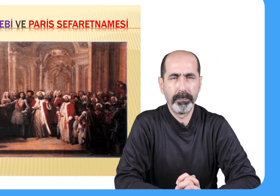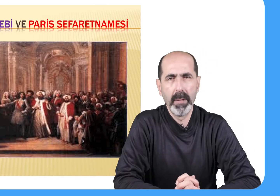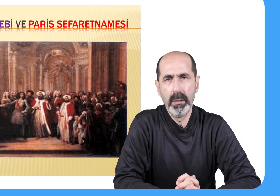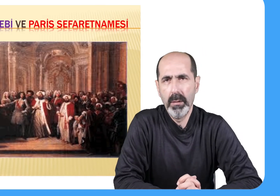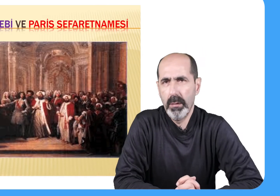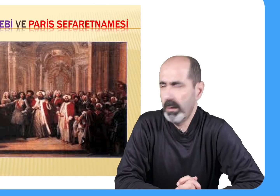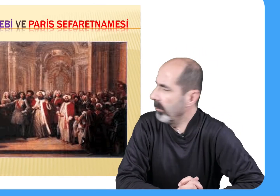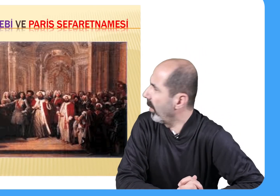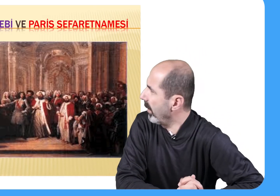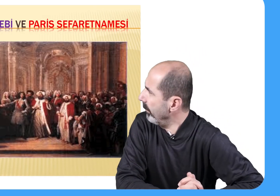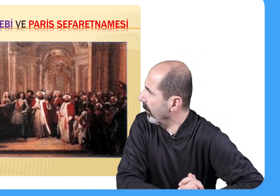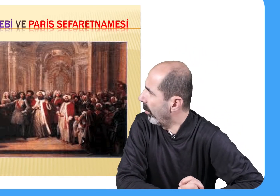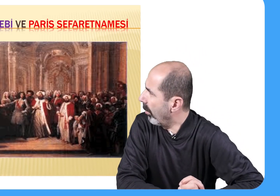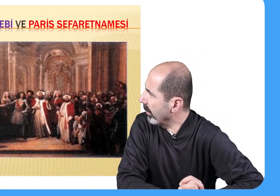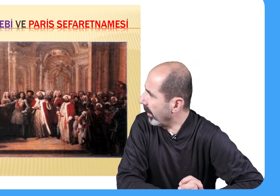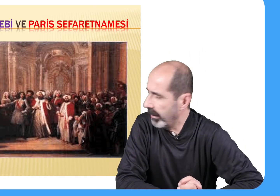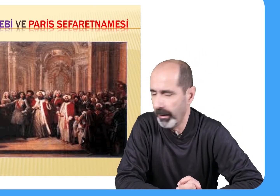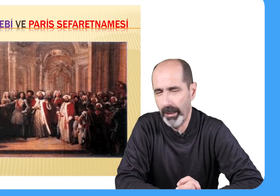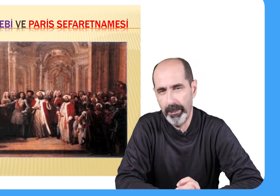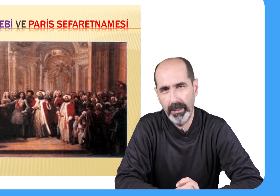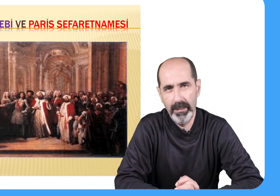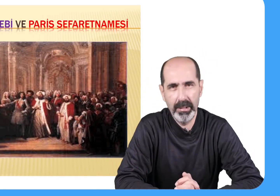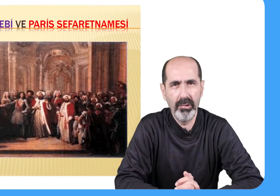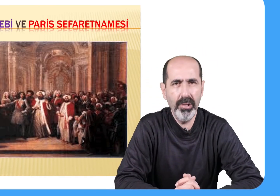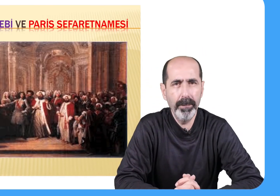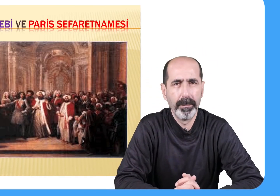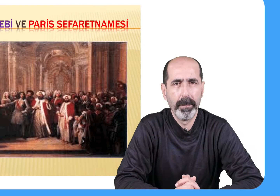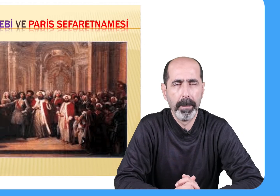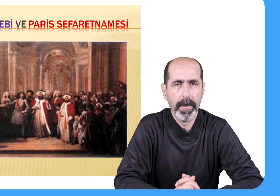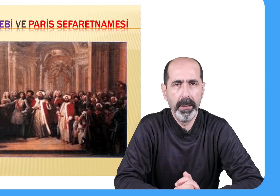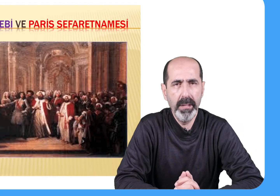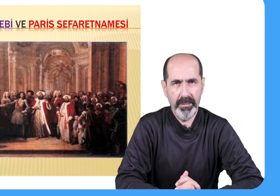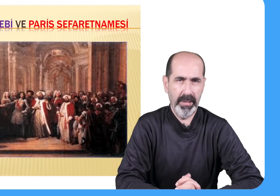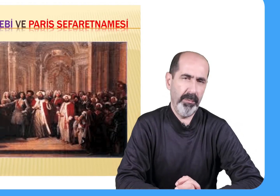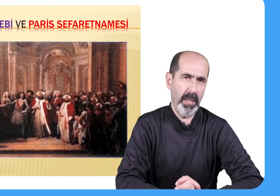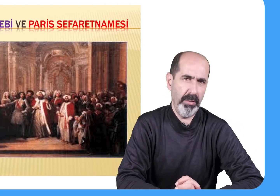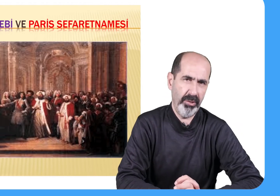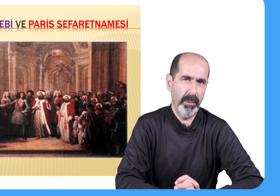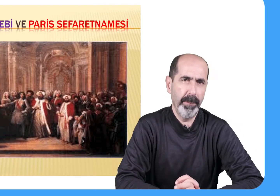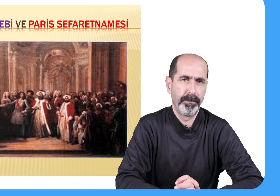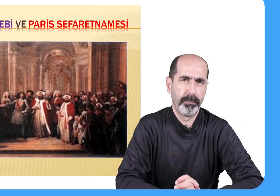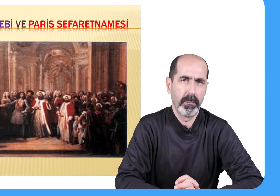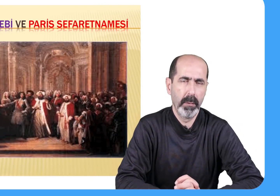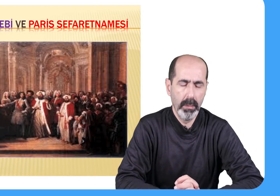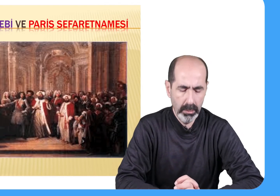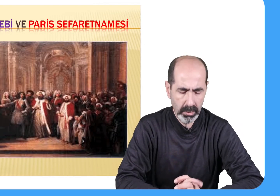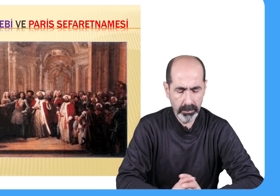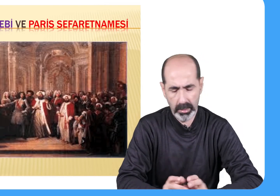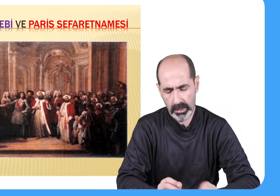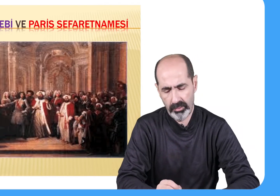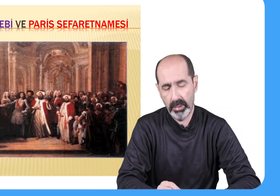var Kim bu adam o ortadaki Heybetli kişi kişi yirmisekiz Mehmet Çelebi